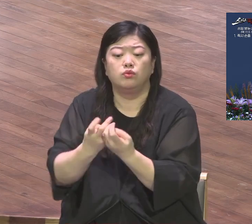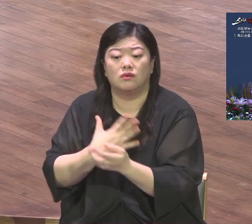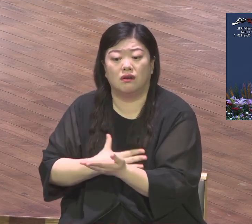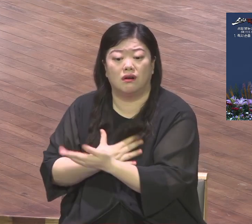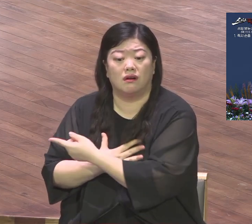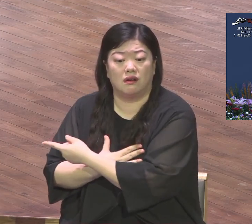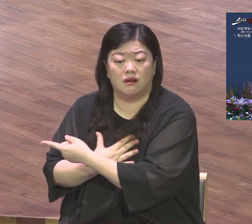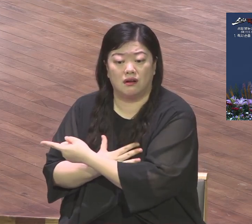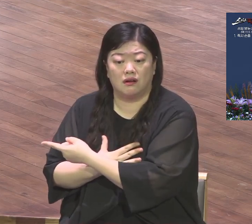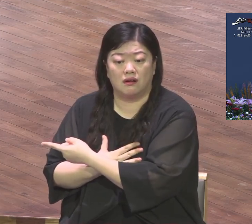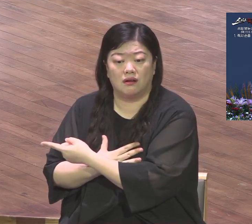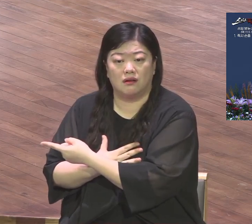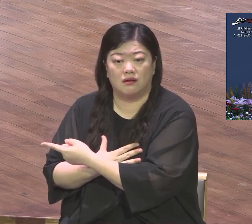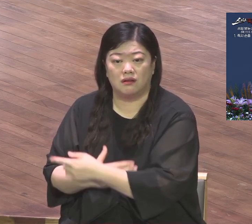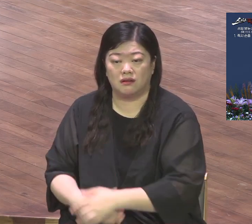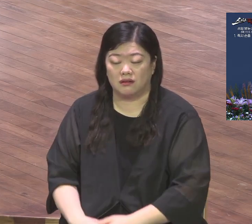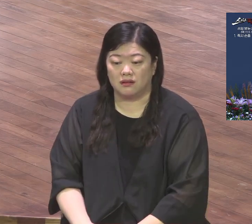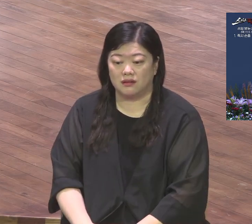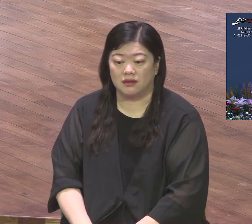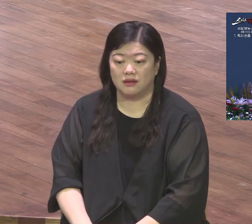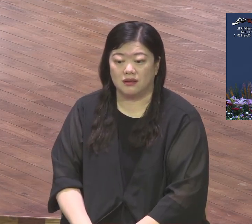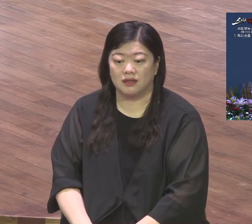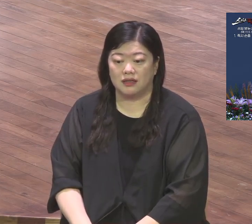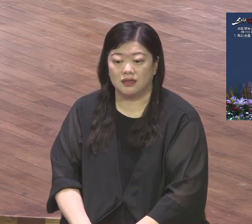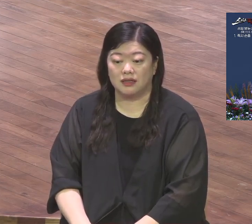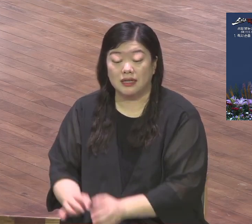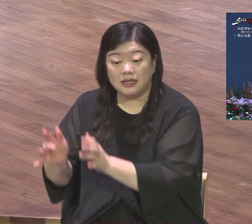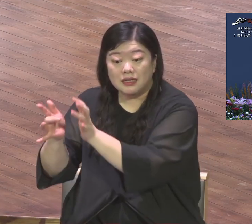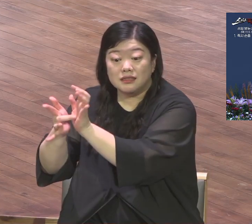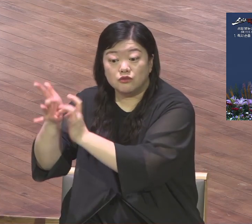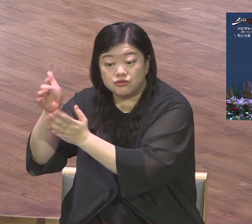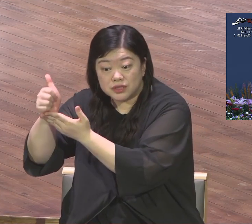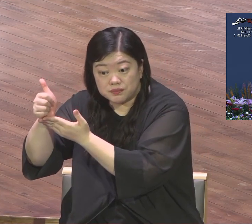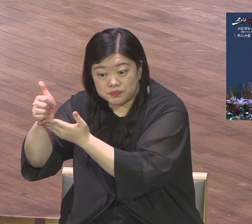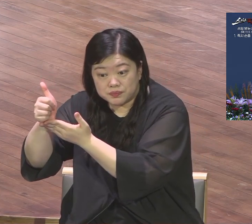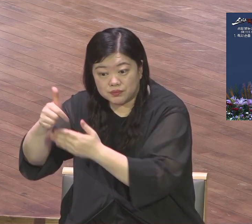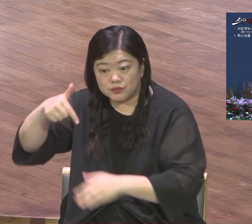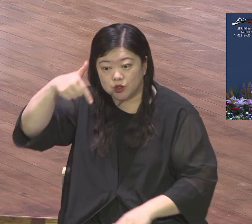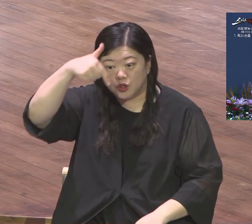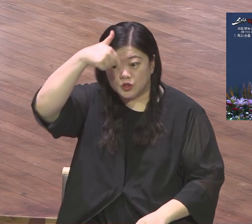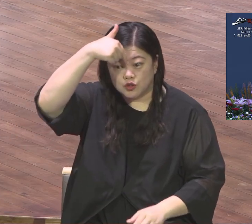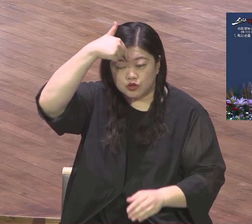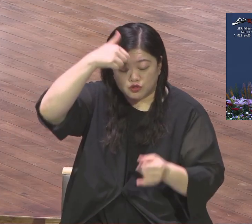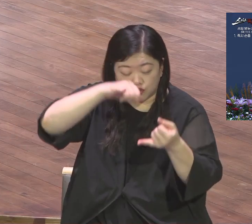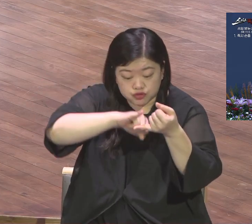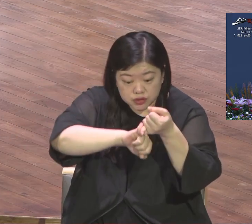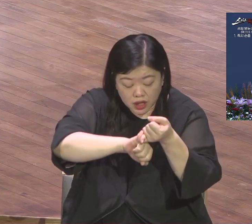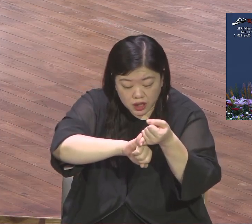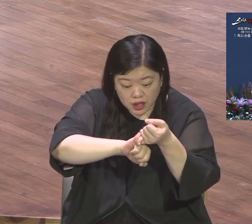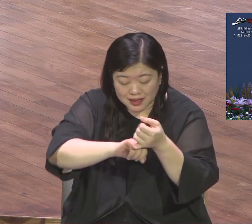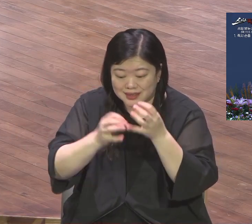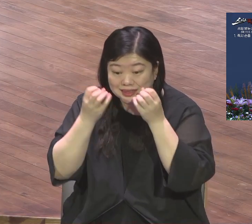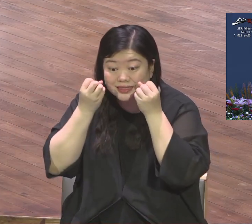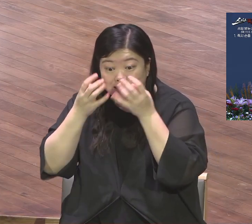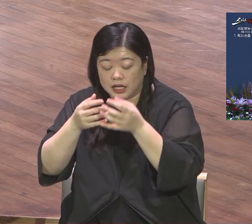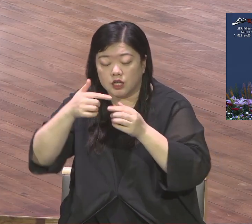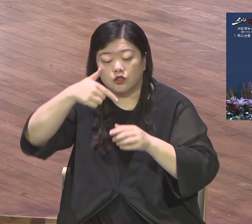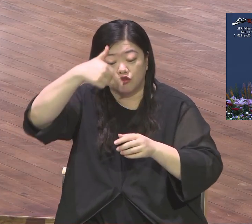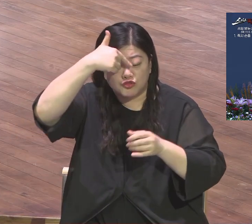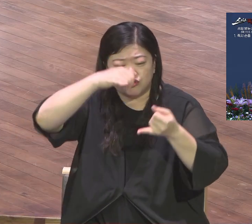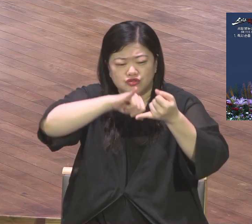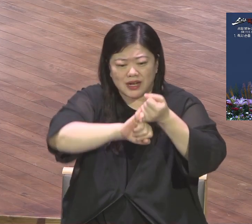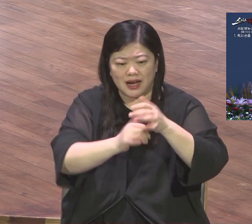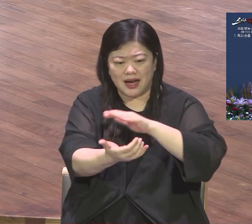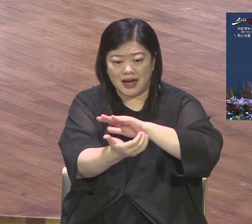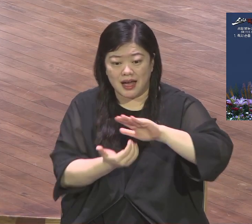예수님은요 일거수일투족 전부 구약 예언 말씀 성취예요. 이 부분이 구약의 메시아 예언